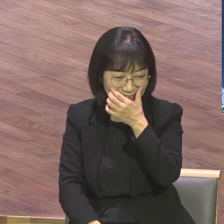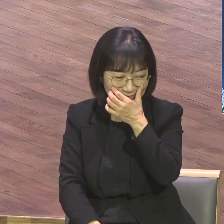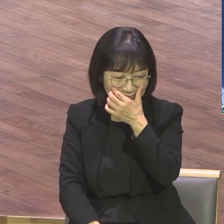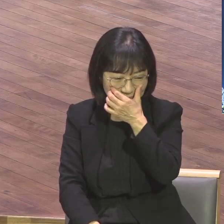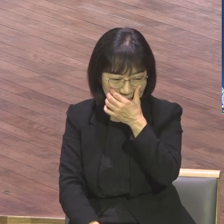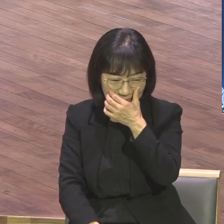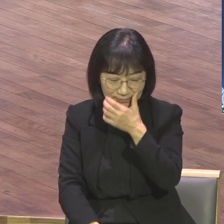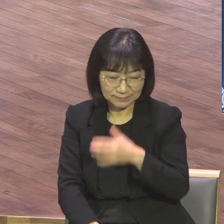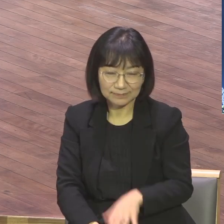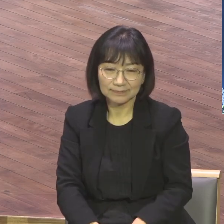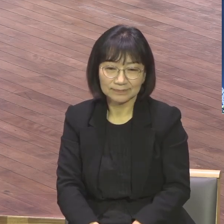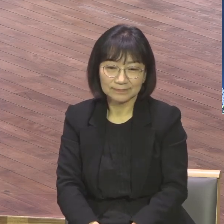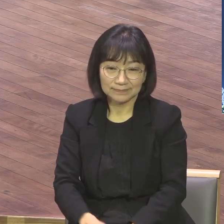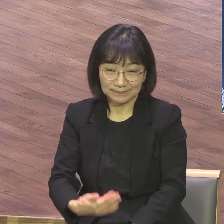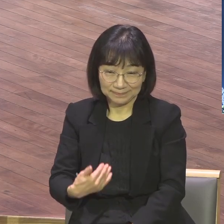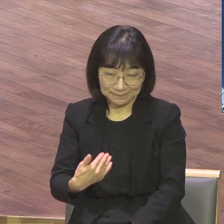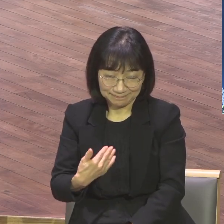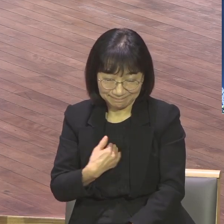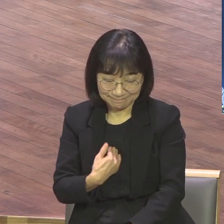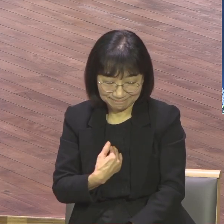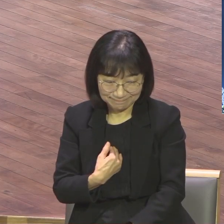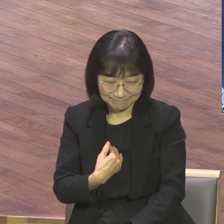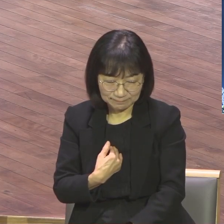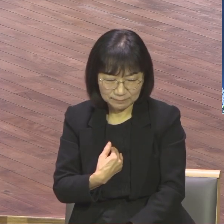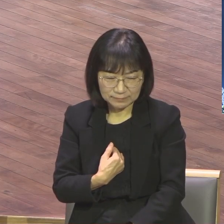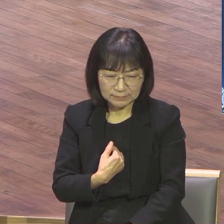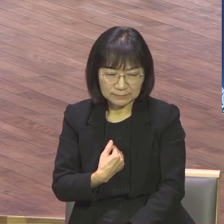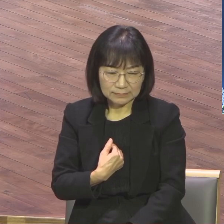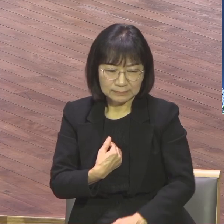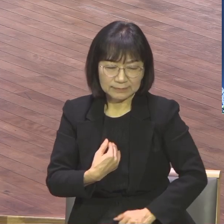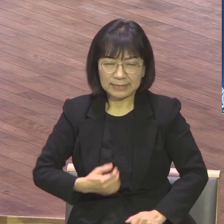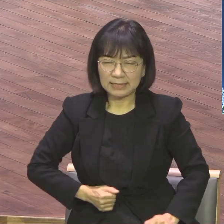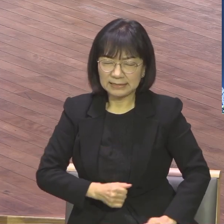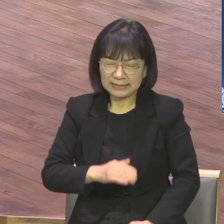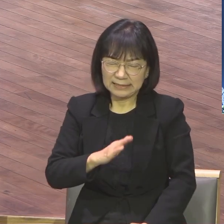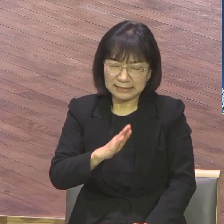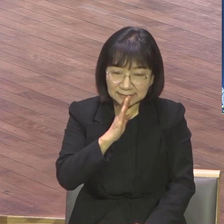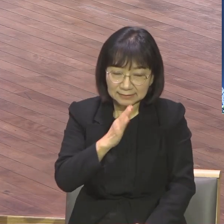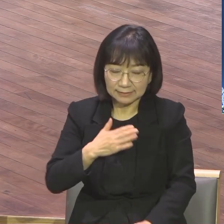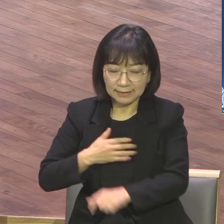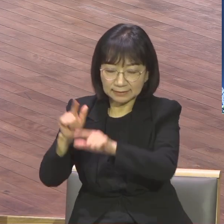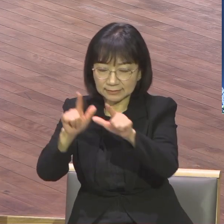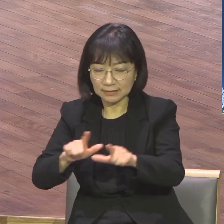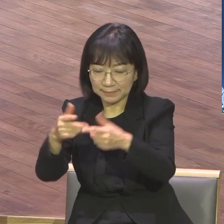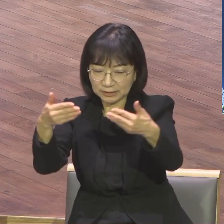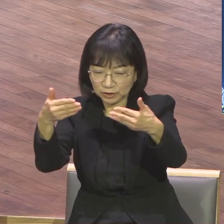저는 트루 스토리, 사실적인 거, 실제로 증오할 수 있는 거,